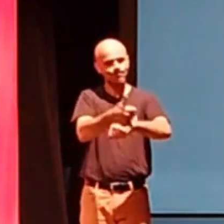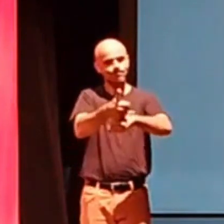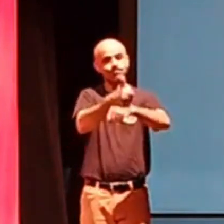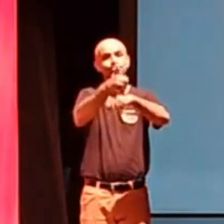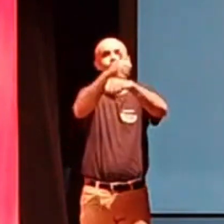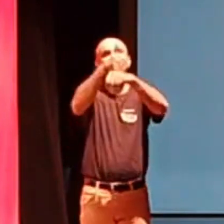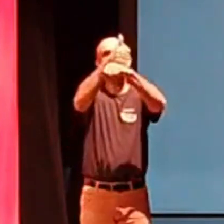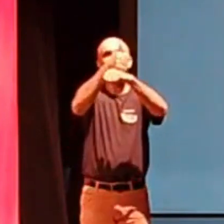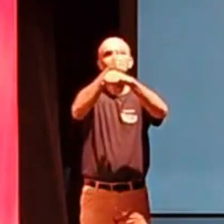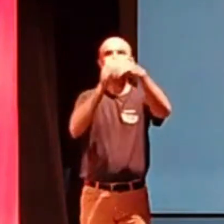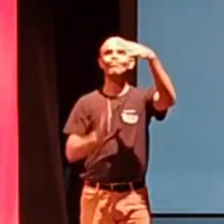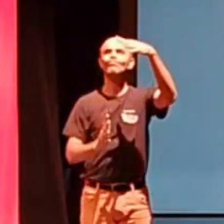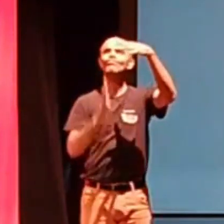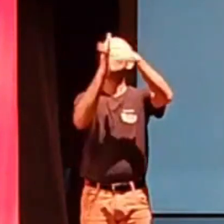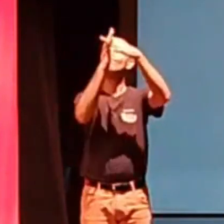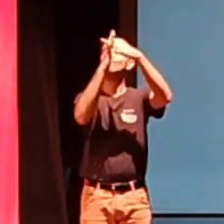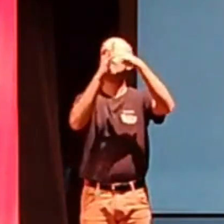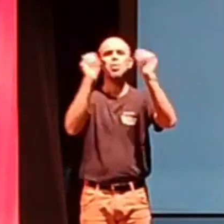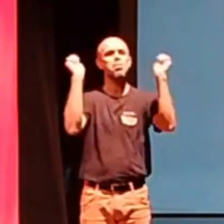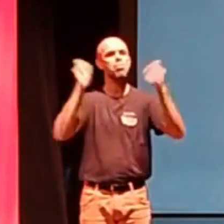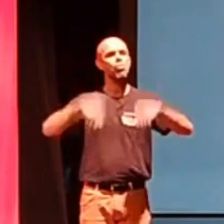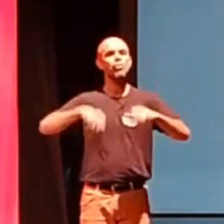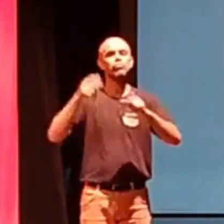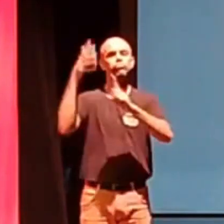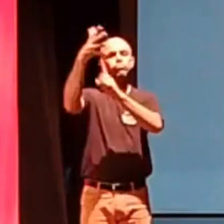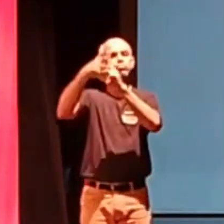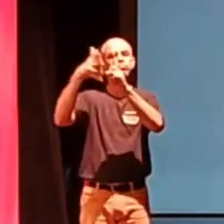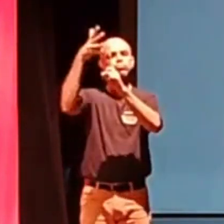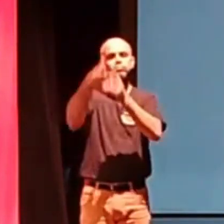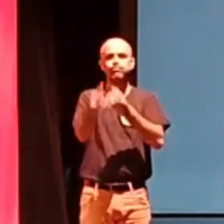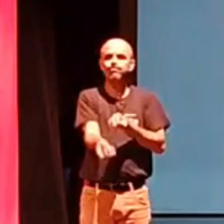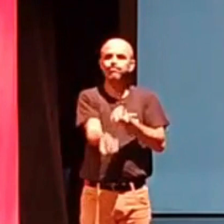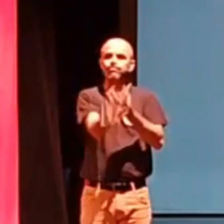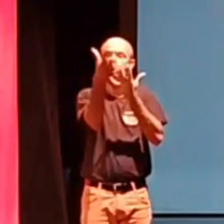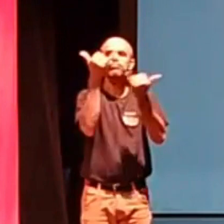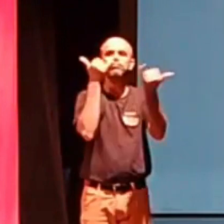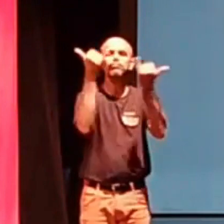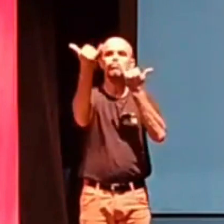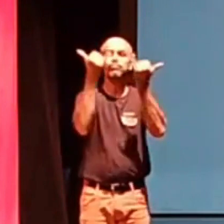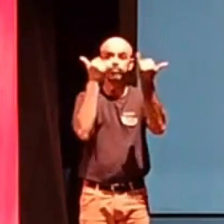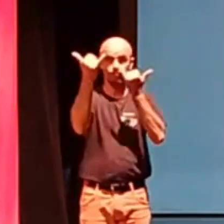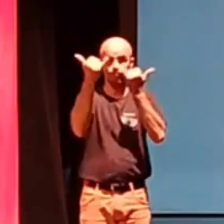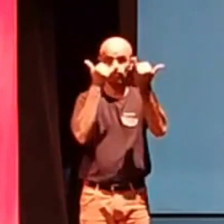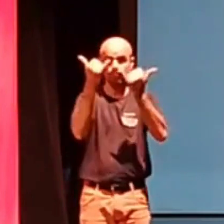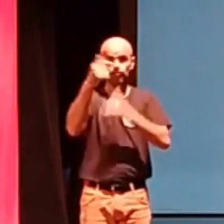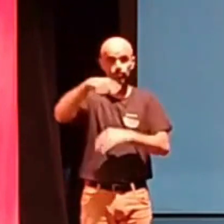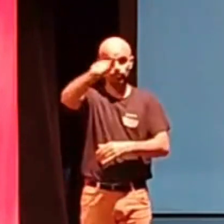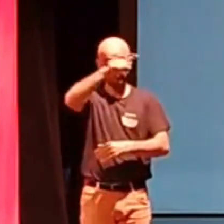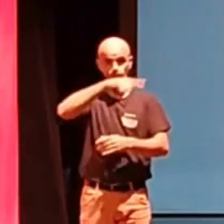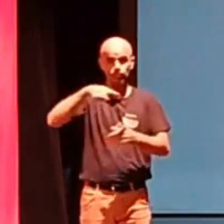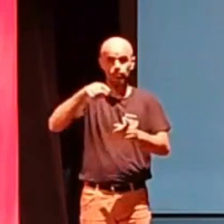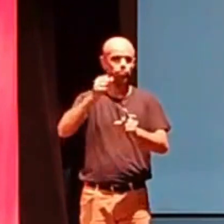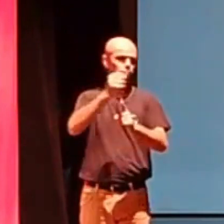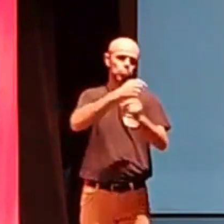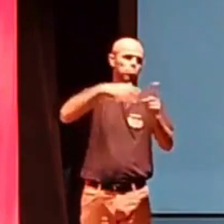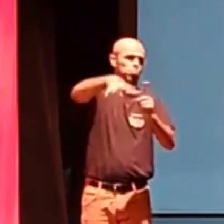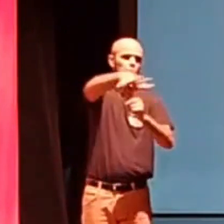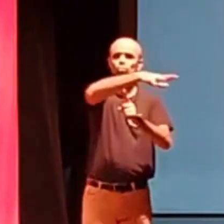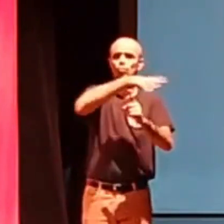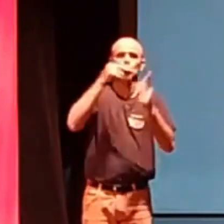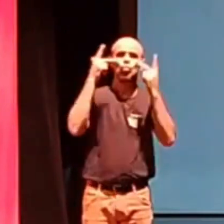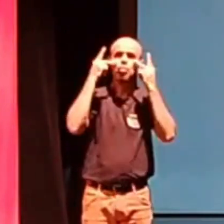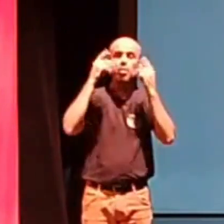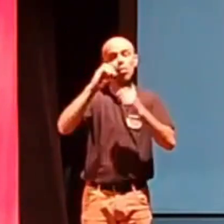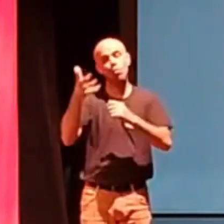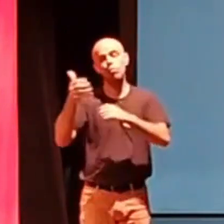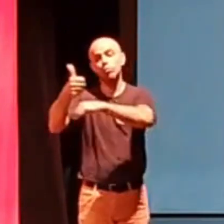que estão realmente aptos para poder trazer isso não só para uma pessoa da sociedade civil, como um profissional,